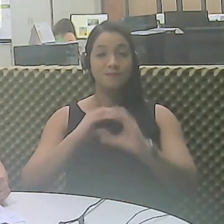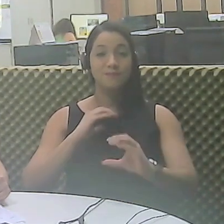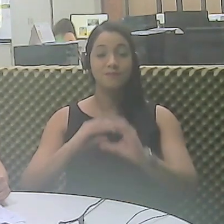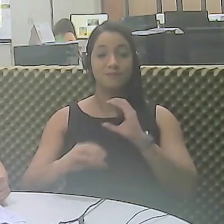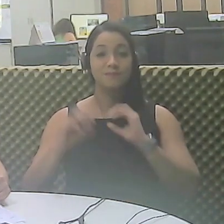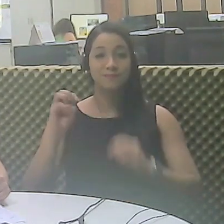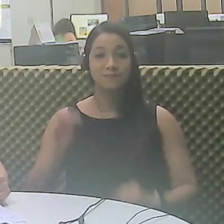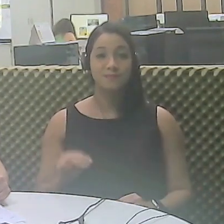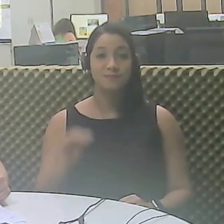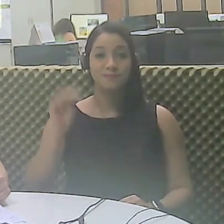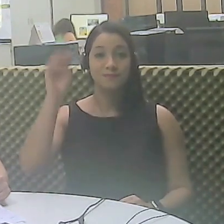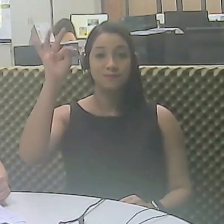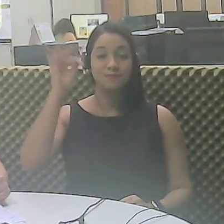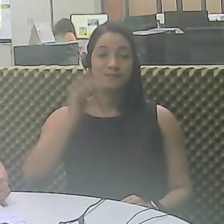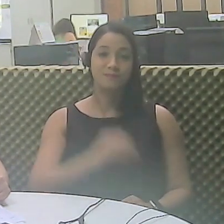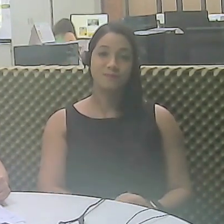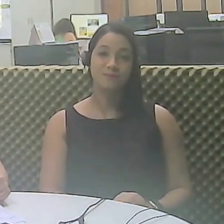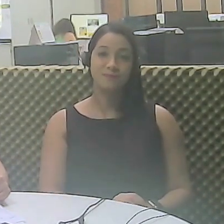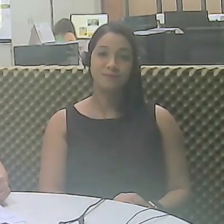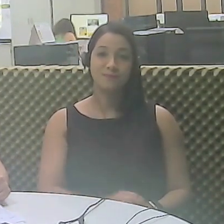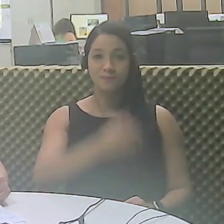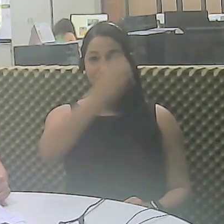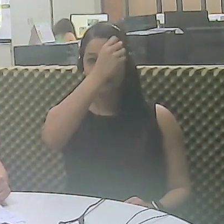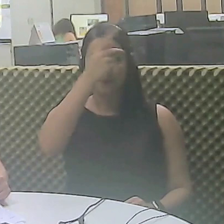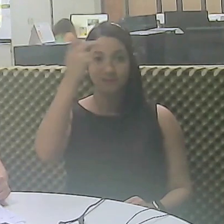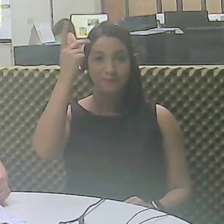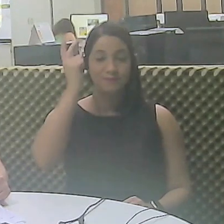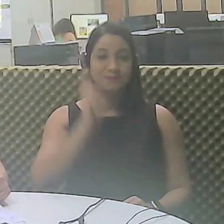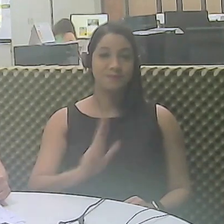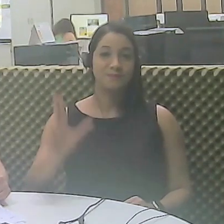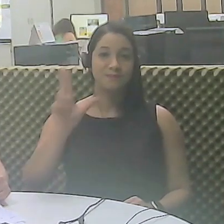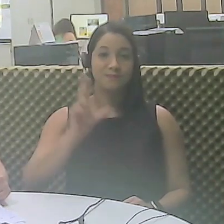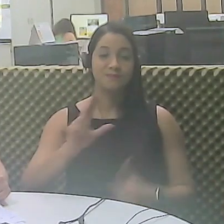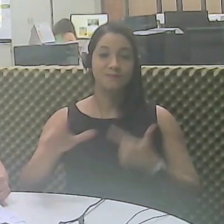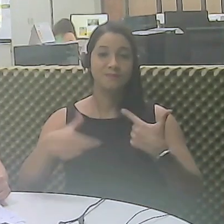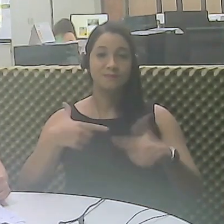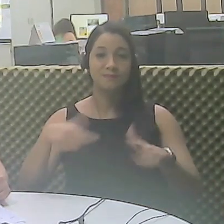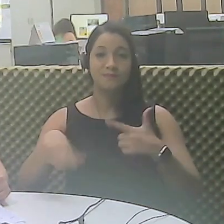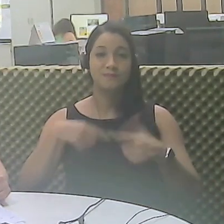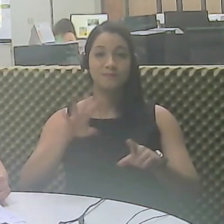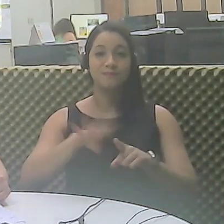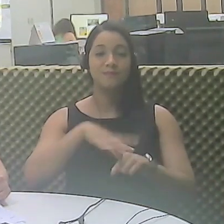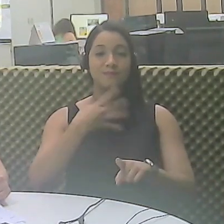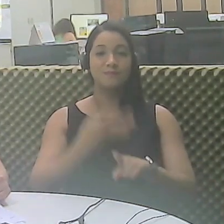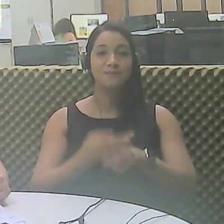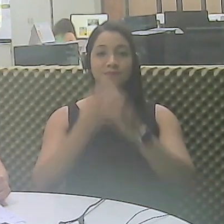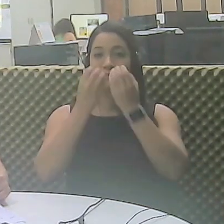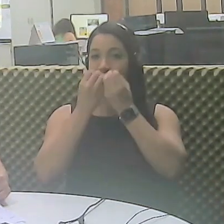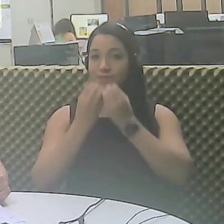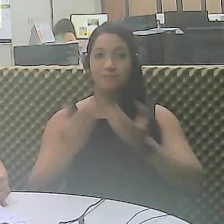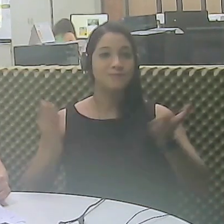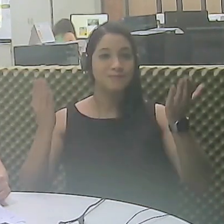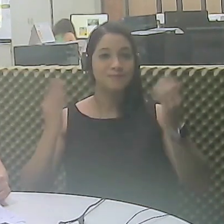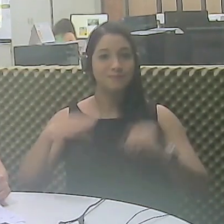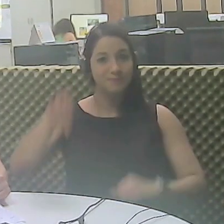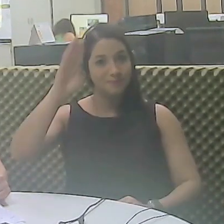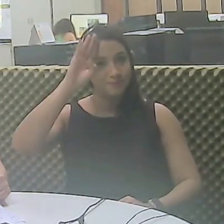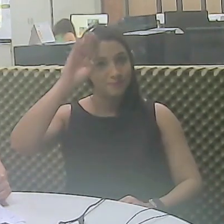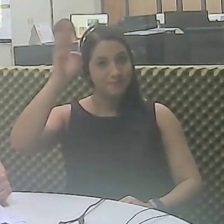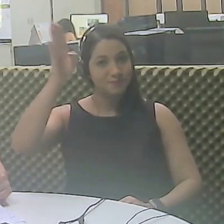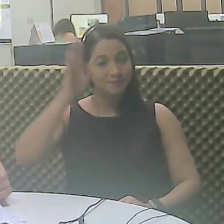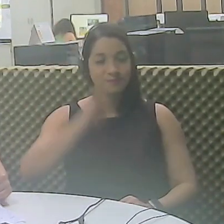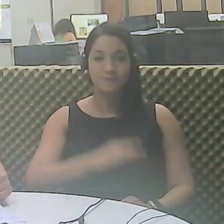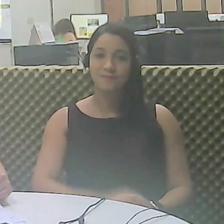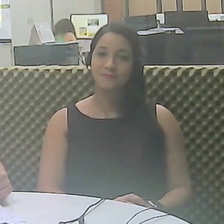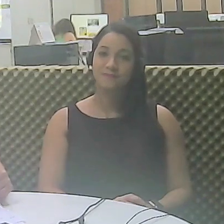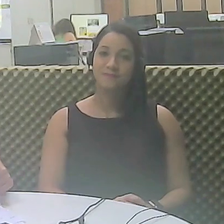Governo e Comunicação, Marco Túlio de Castro Kalimann. Prefeitura de Uberlândia. Fazer mais, fazer bem.